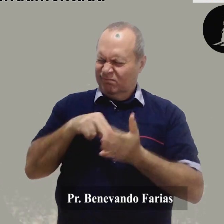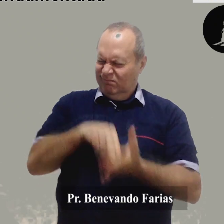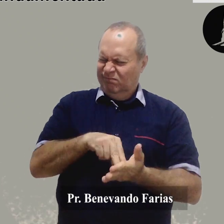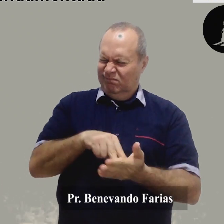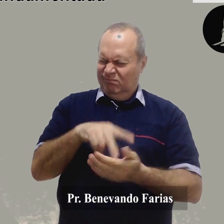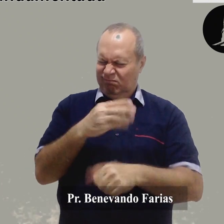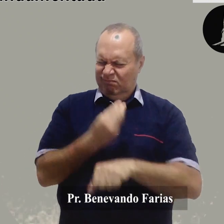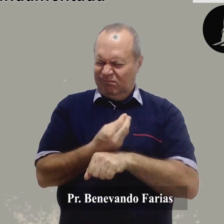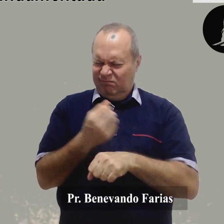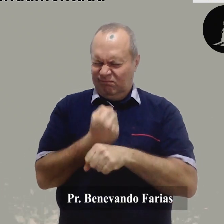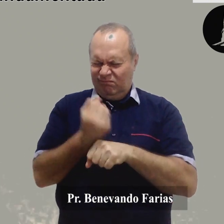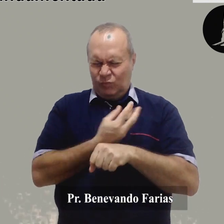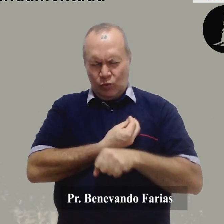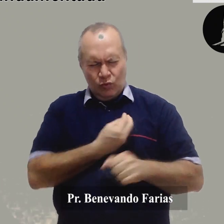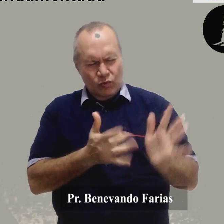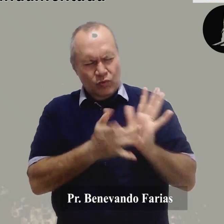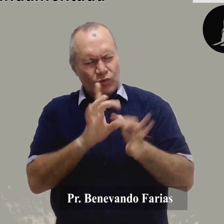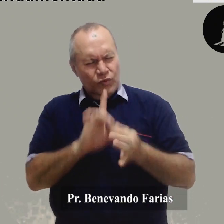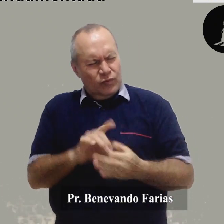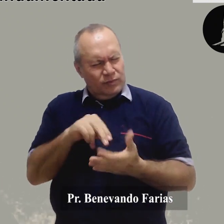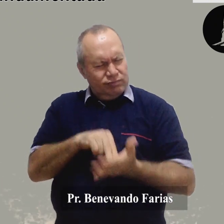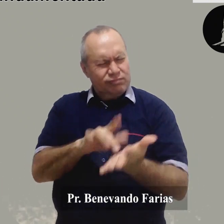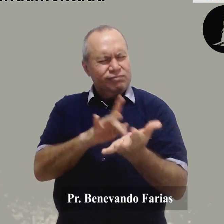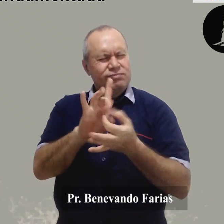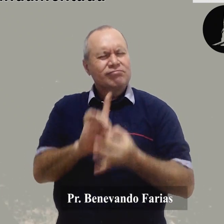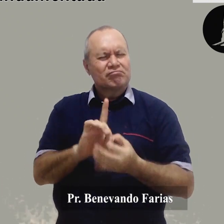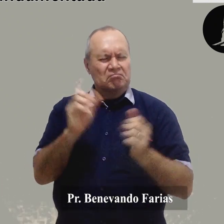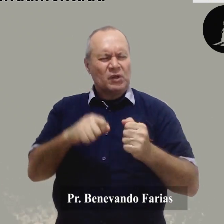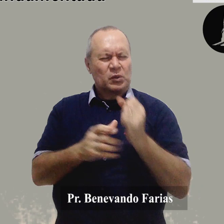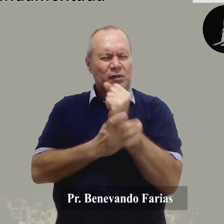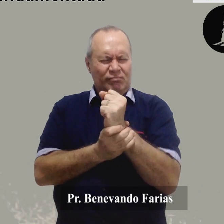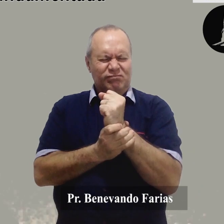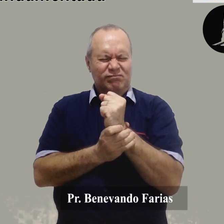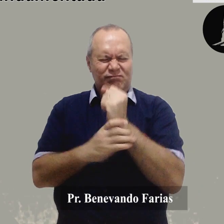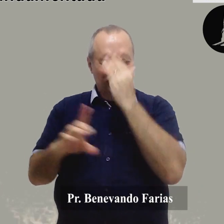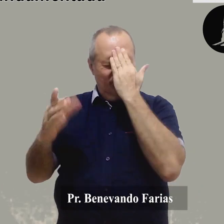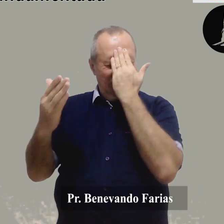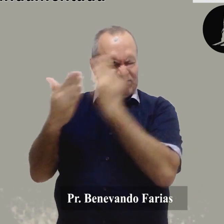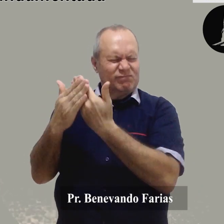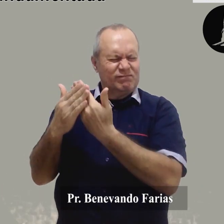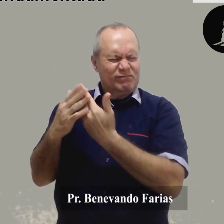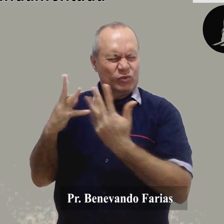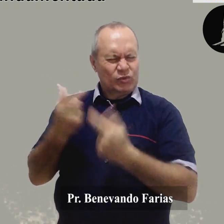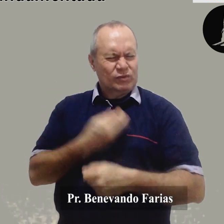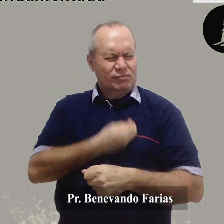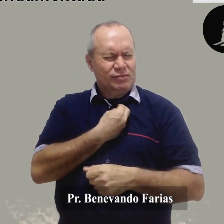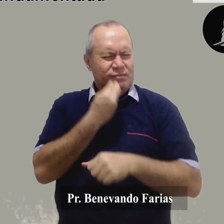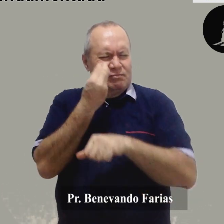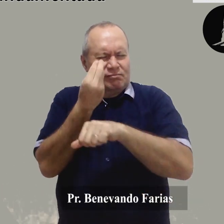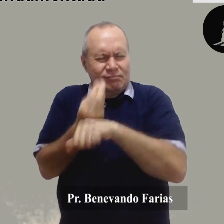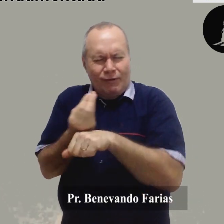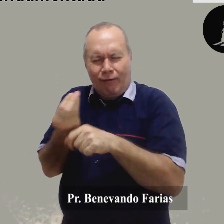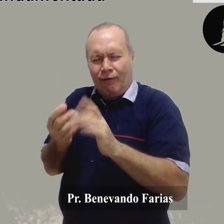rocha. Nós podemos construir a nossa vida com Ele e sobre Ele. Nós podemos edificar a